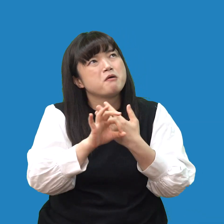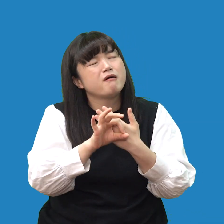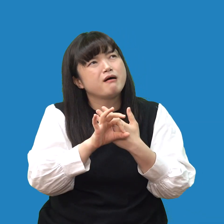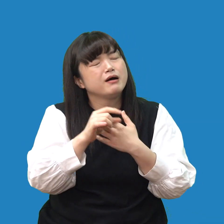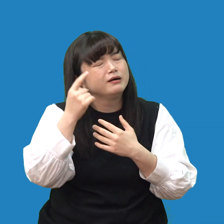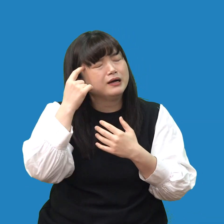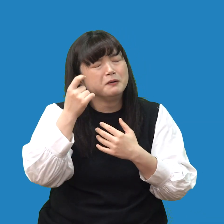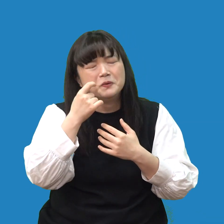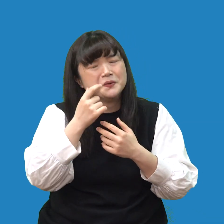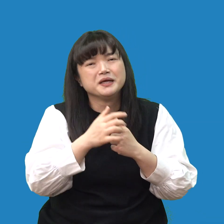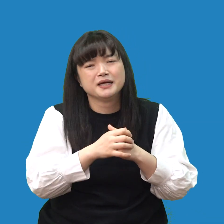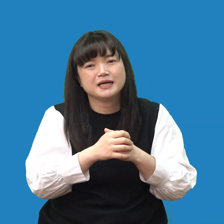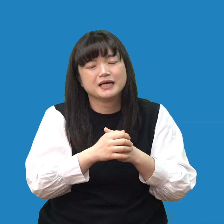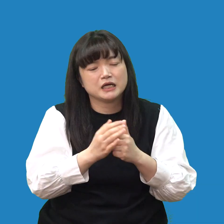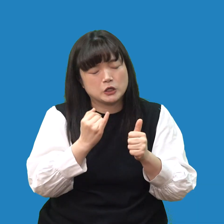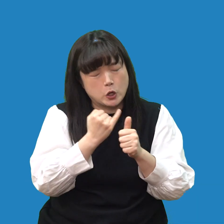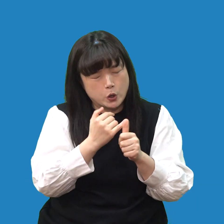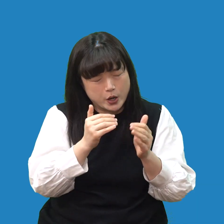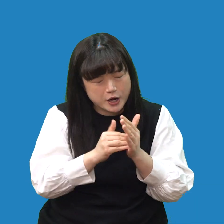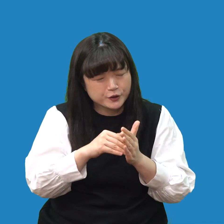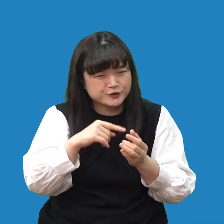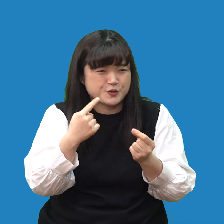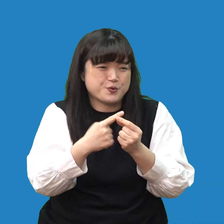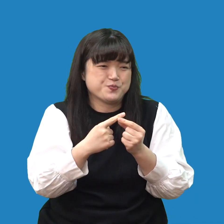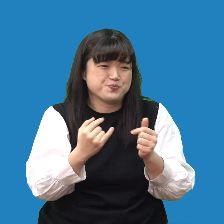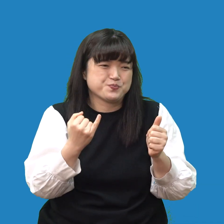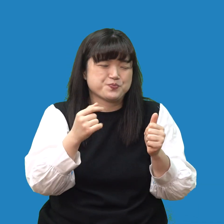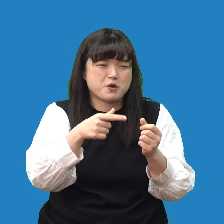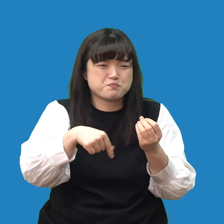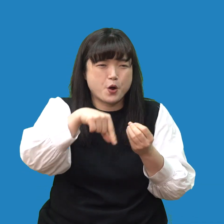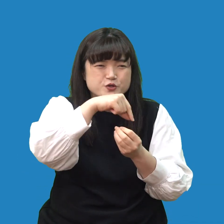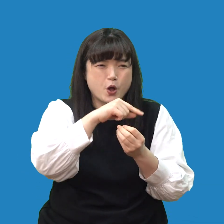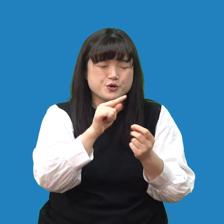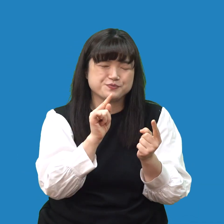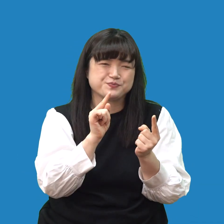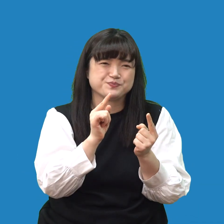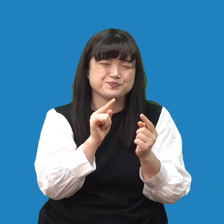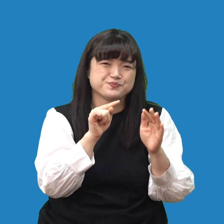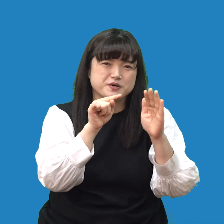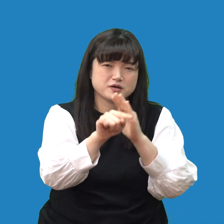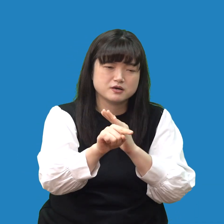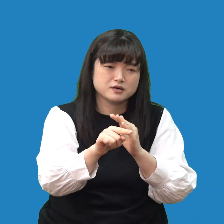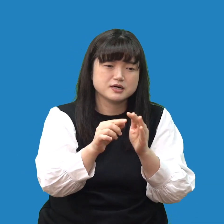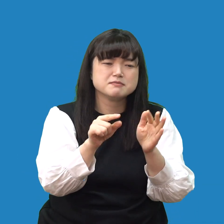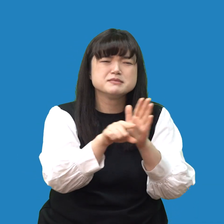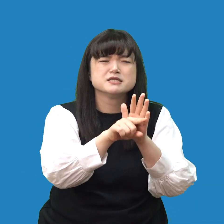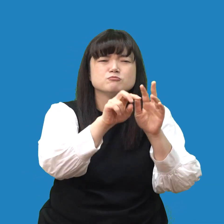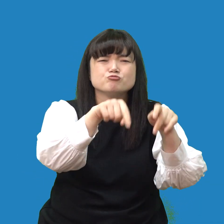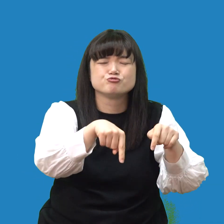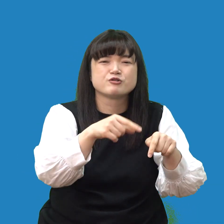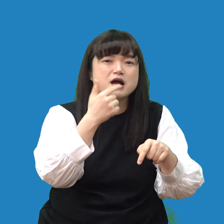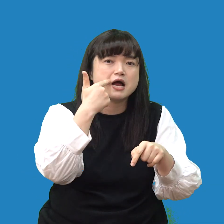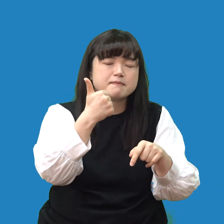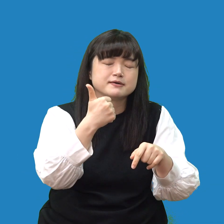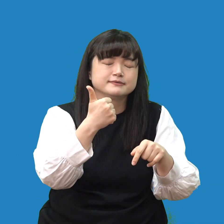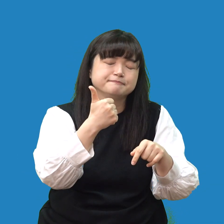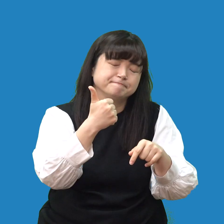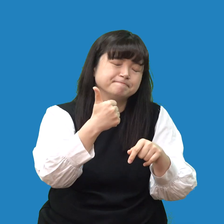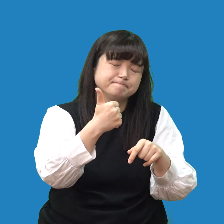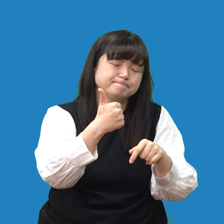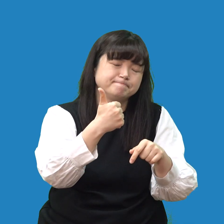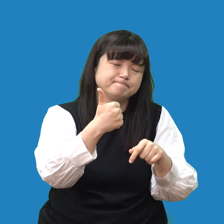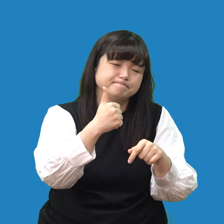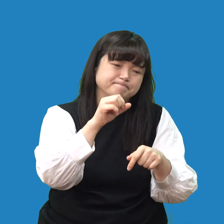없었습니다. 결혼을 하고 첫 명절을 맞았을 때 집에 내려가서 당시 불신이었던 우리 아버지와 단판을